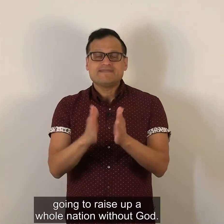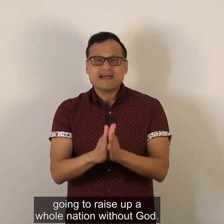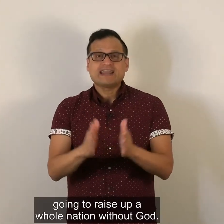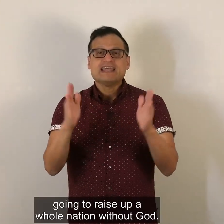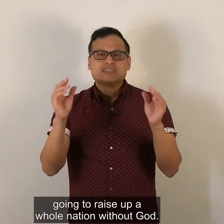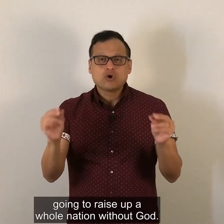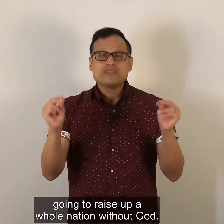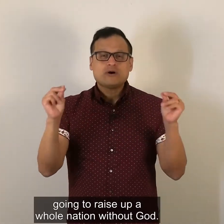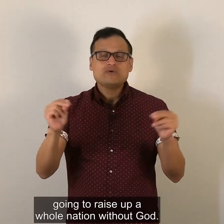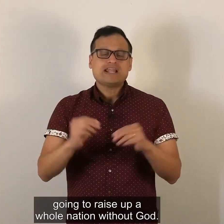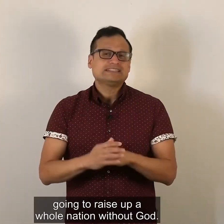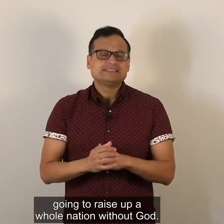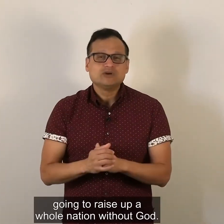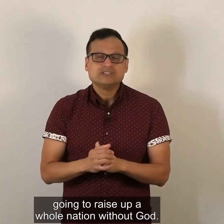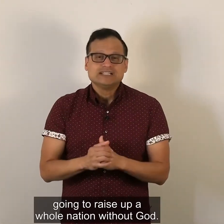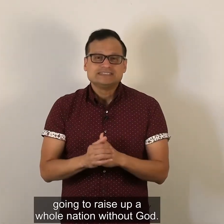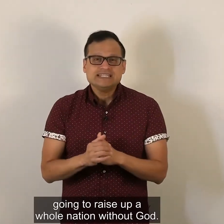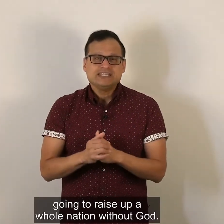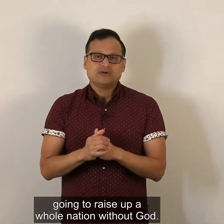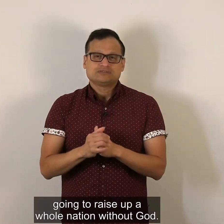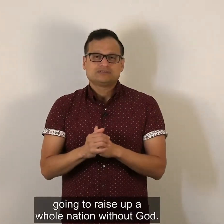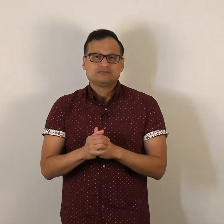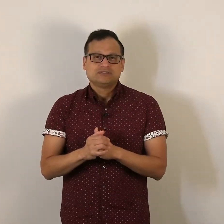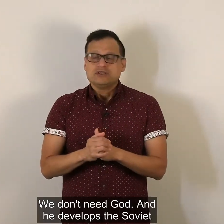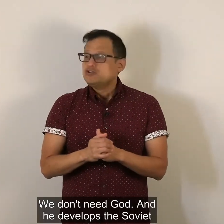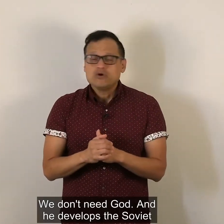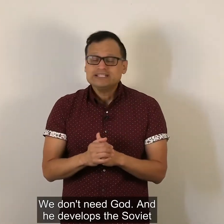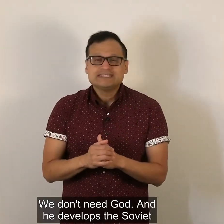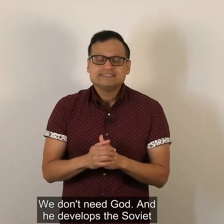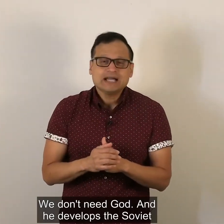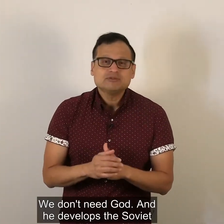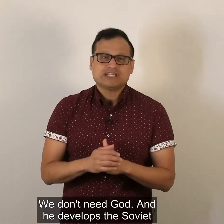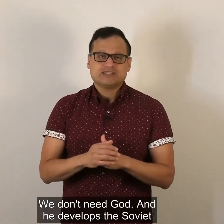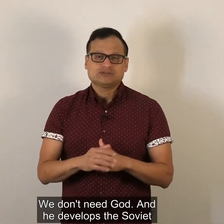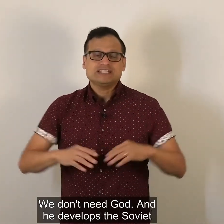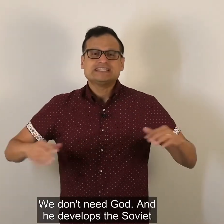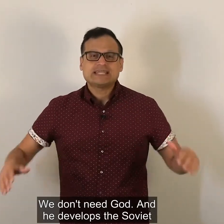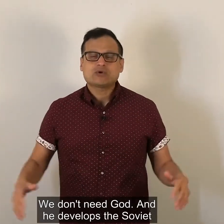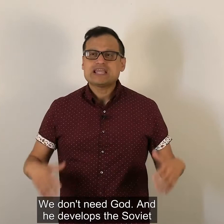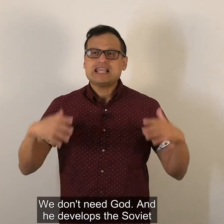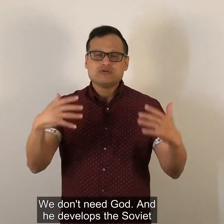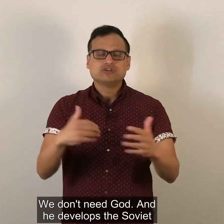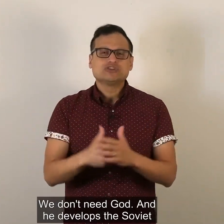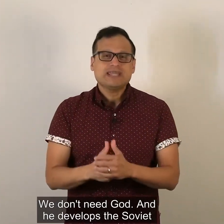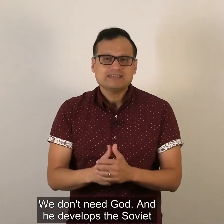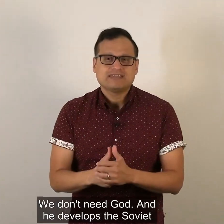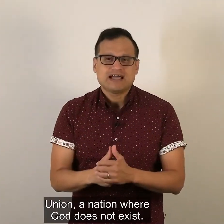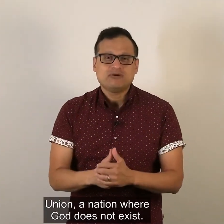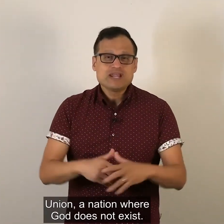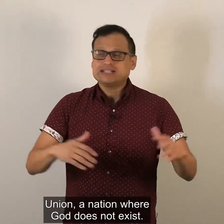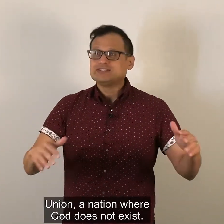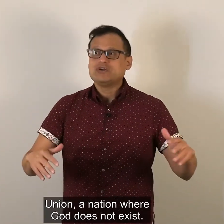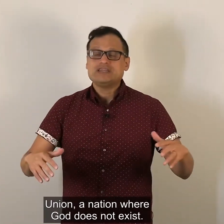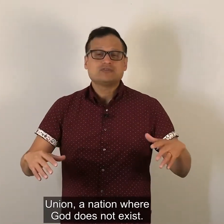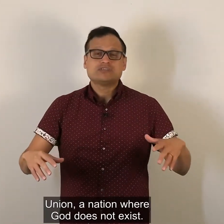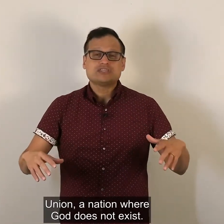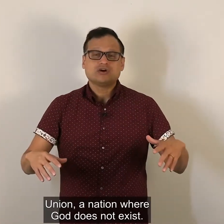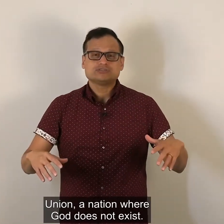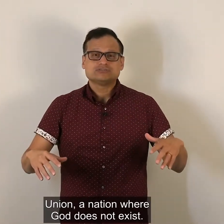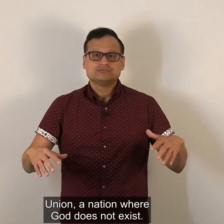levantar toda una nación sin Dios. No necesitamos a Dios. Y desarrolla la Unión Soviética, una nación en donde Dios